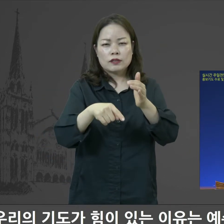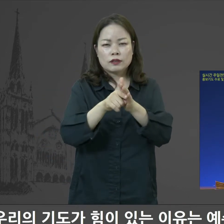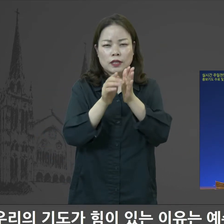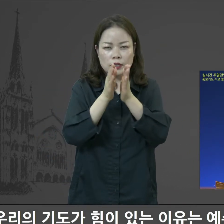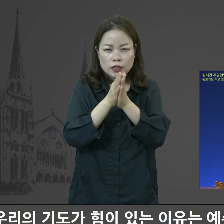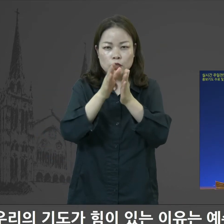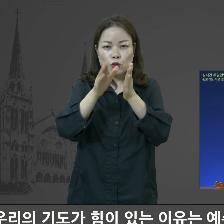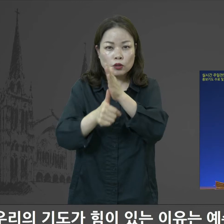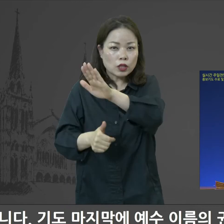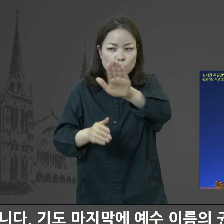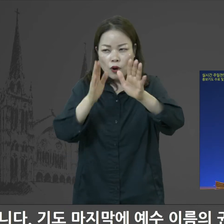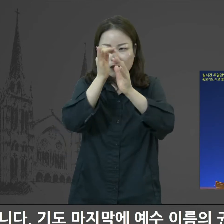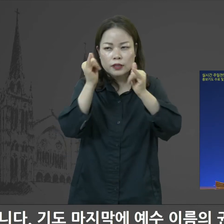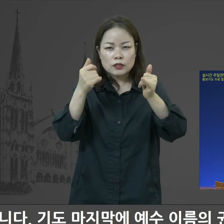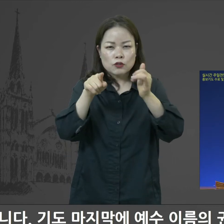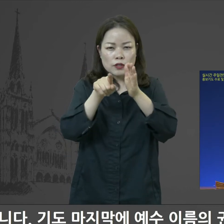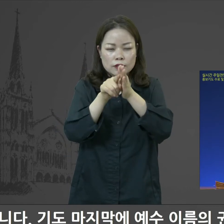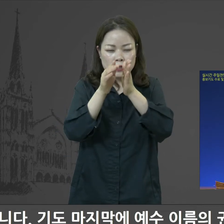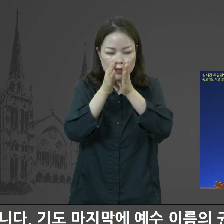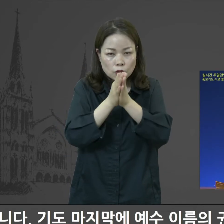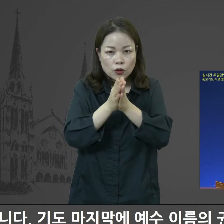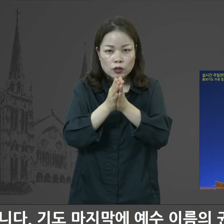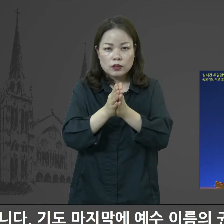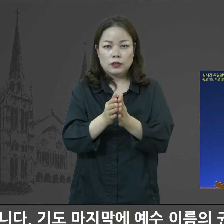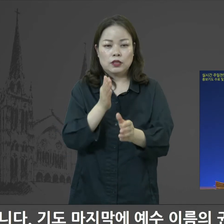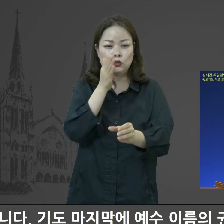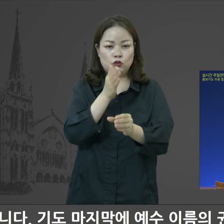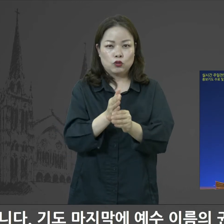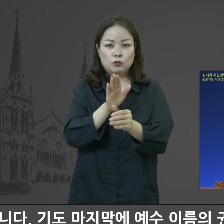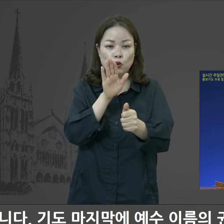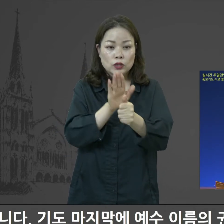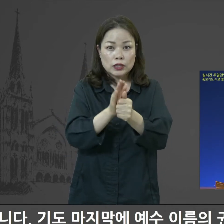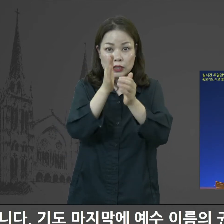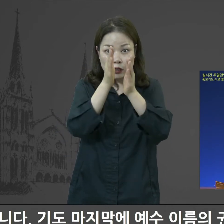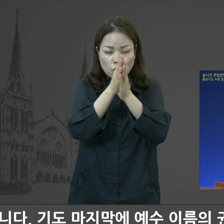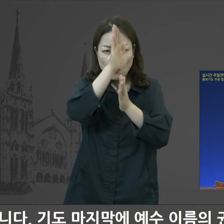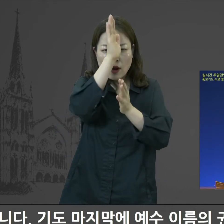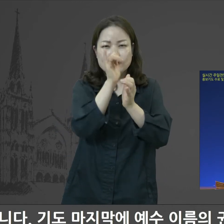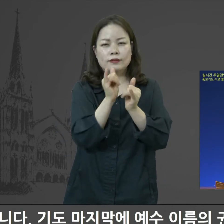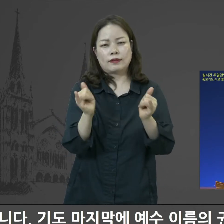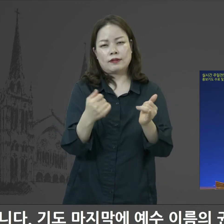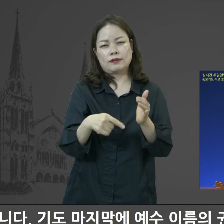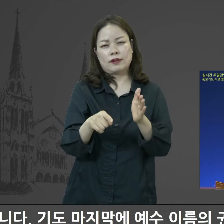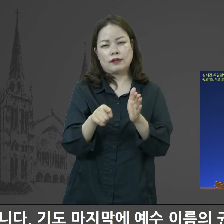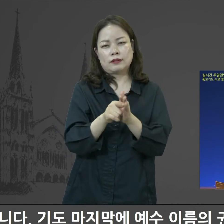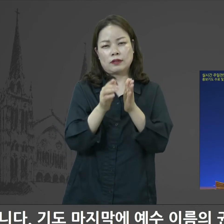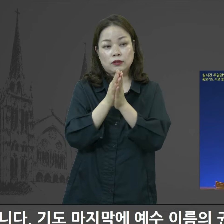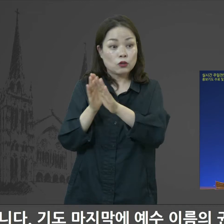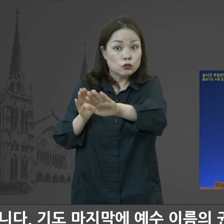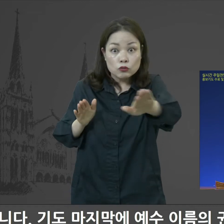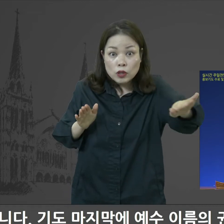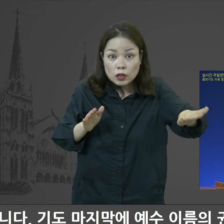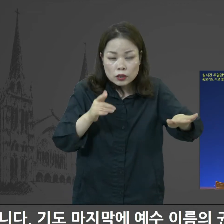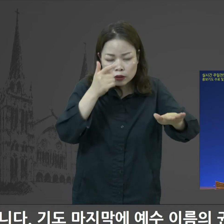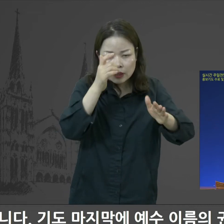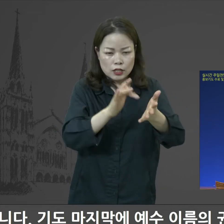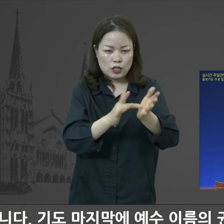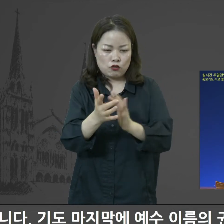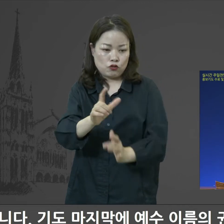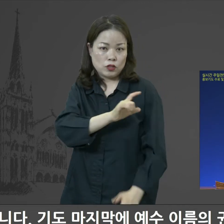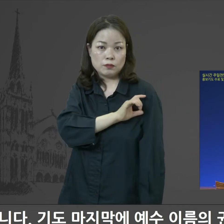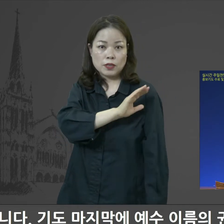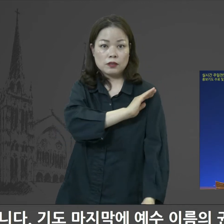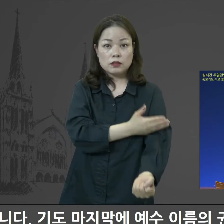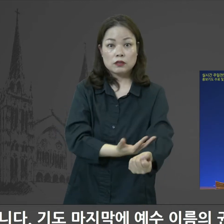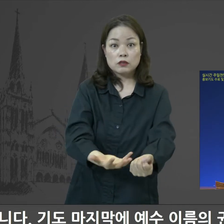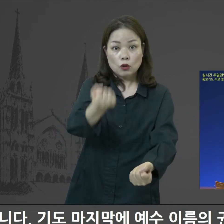때, 여러분들이 환자를 위해서 기도할 때, 특별히 중보기도 헌신자들이 환우를 위해서 기도할 때 우리의 기도는 예수 이름의 권세로